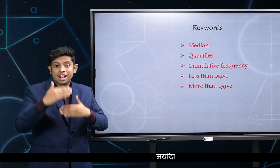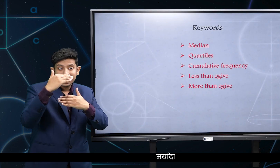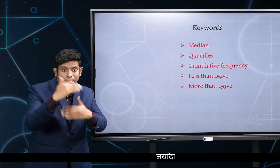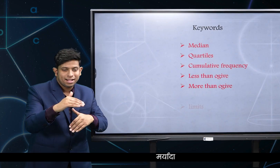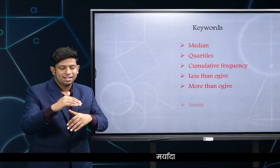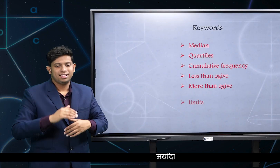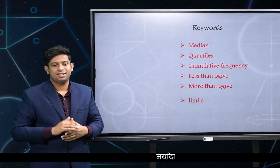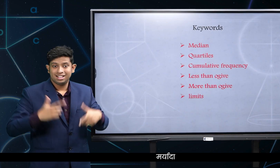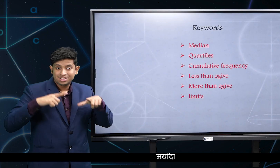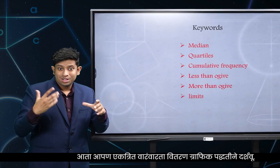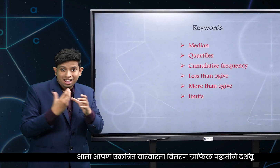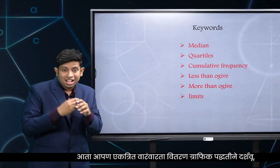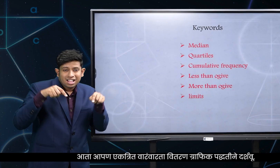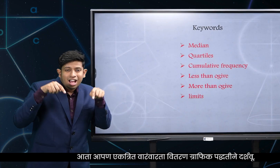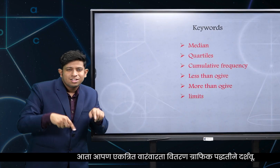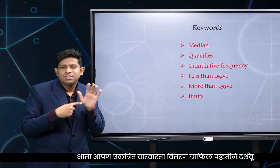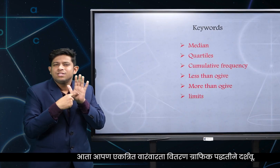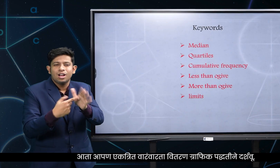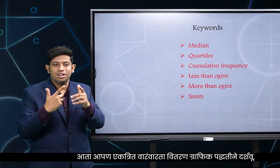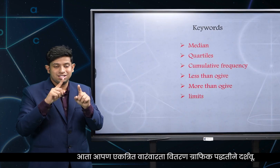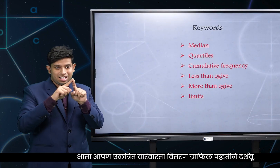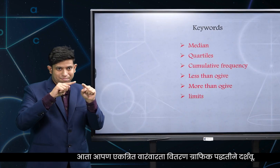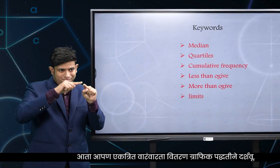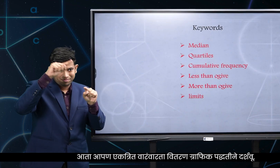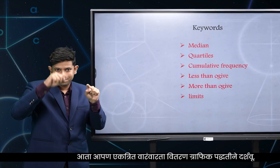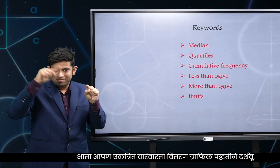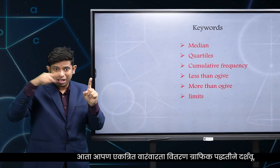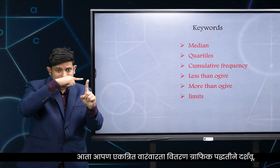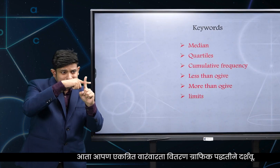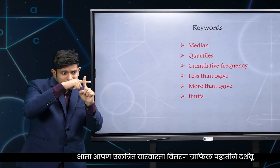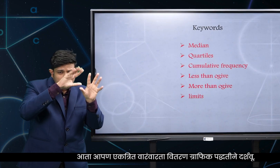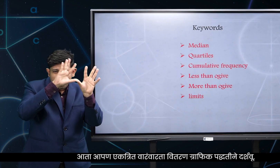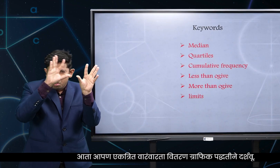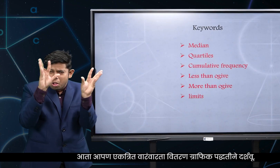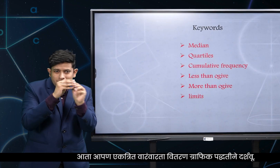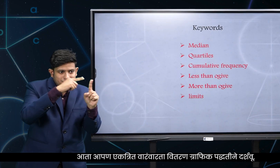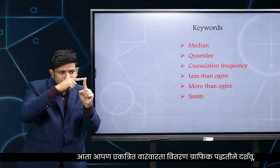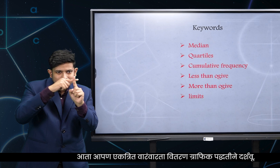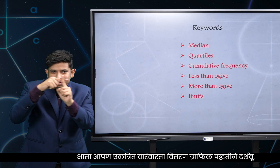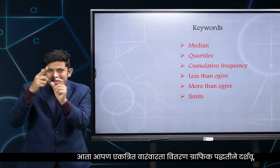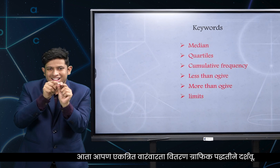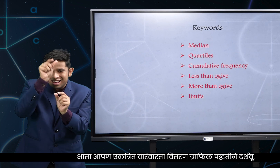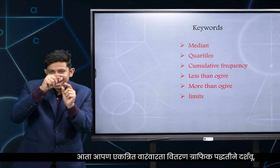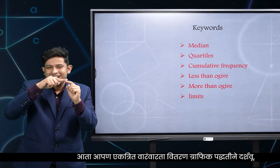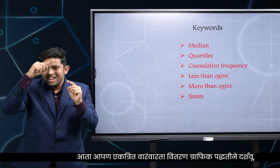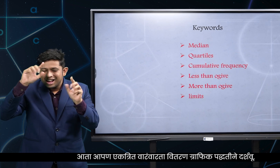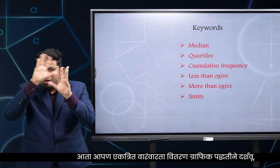मर्यादा. आता आपण एकत्रित वारंवारता वितरण ग्राफिकल पद्धतीने दर्शवू.